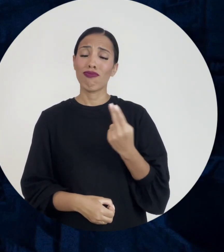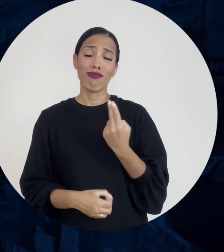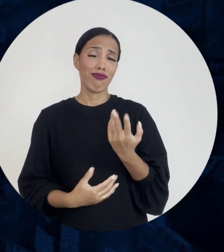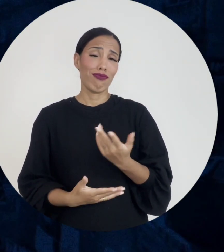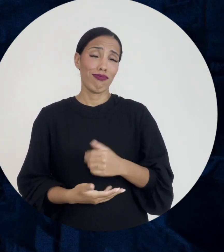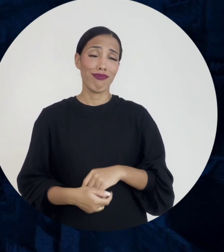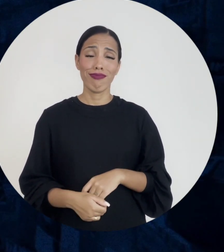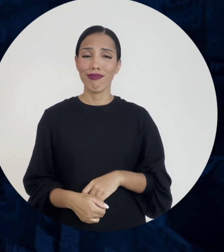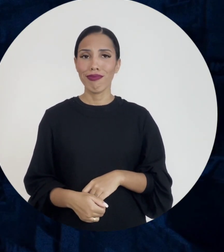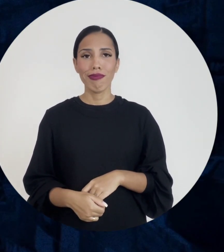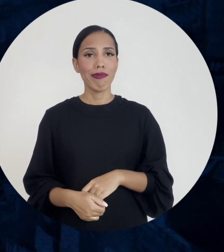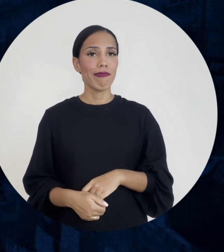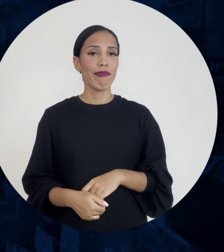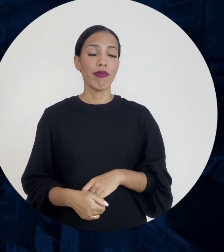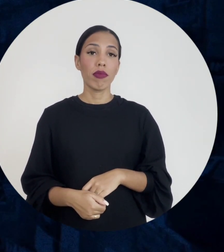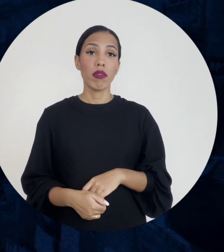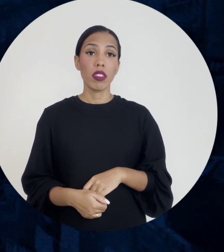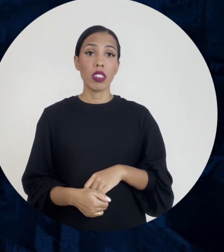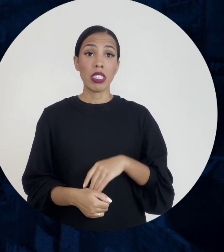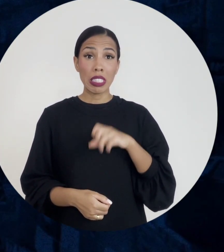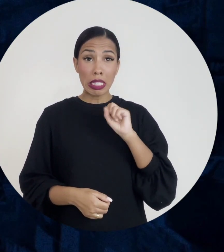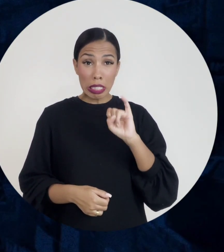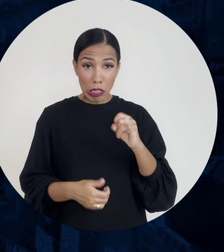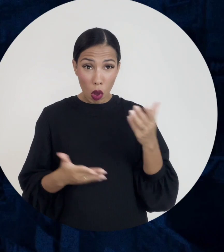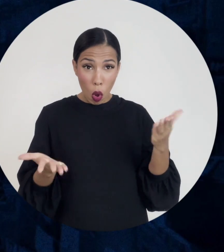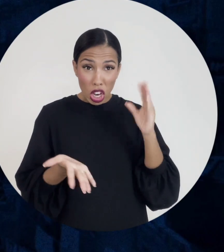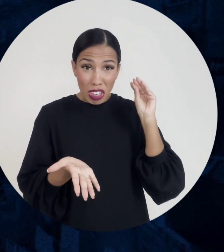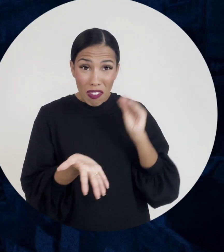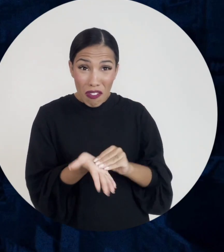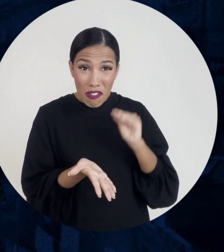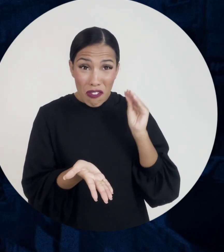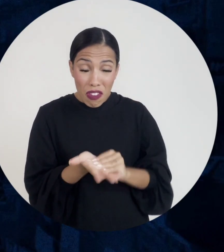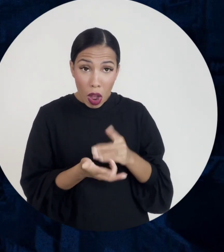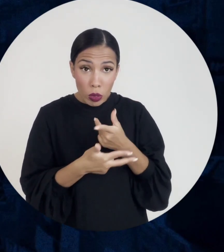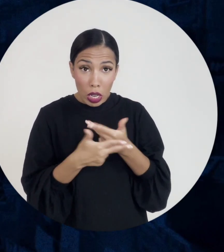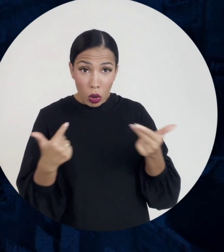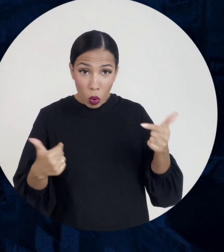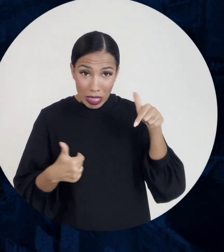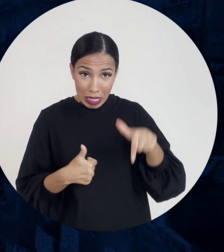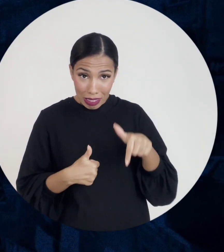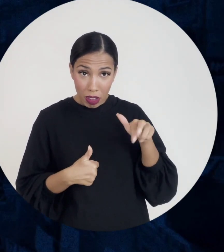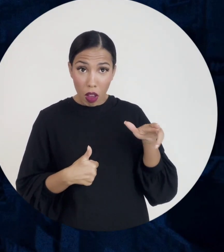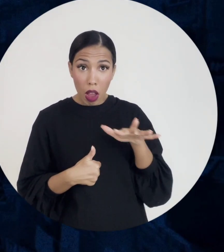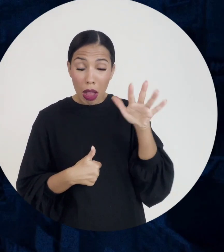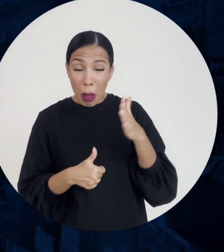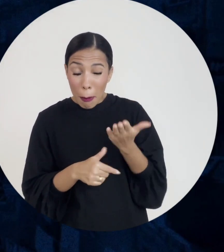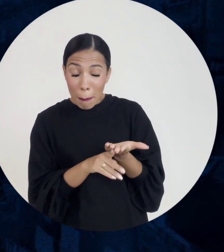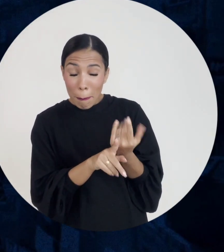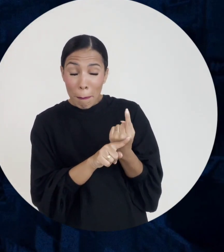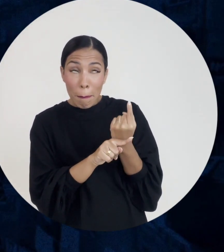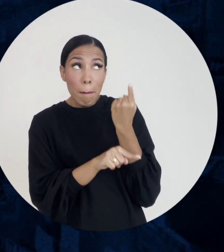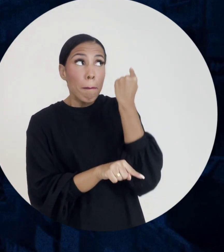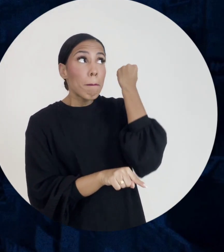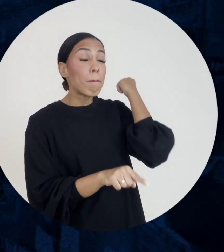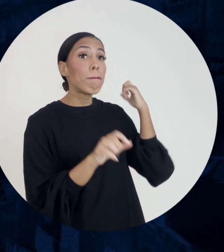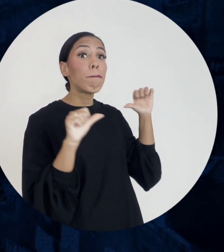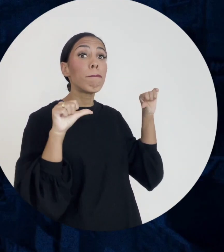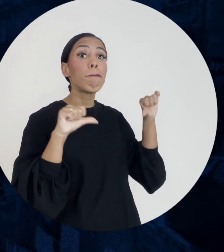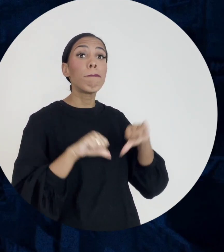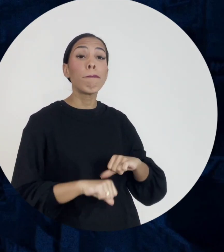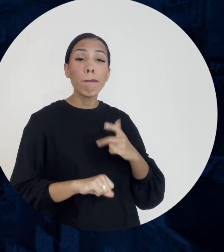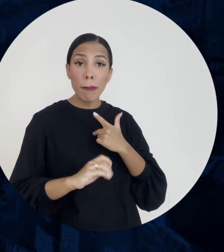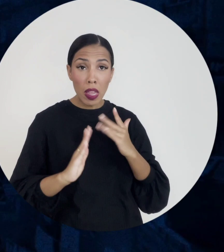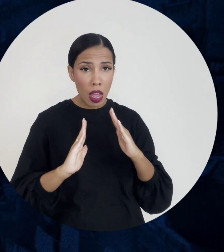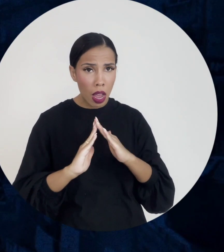Era assim, se hoje tem carência, né, imagina naquela época. Uhum. Né? Lá em casa não